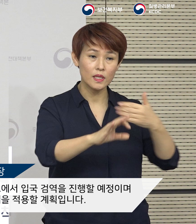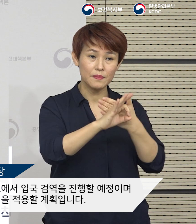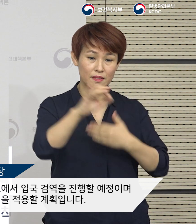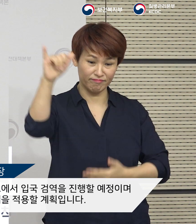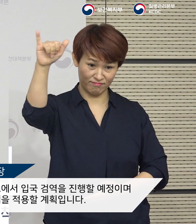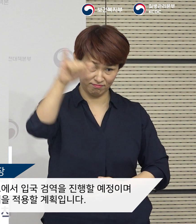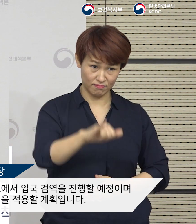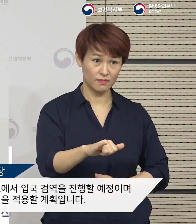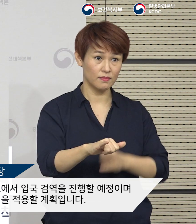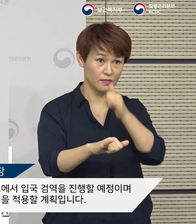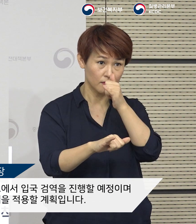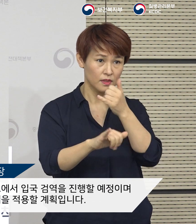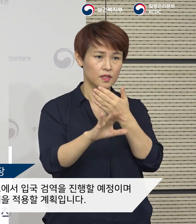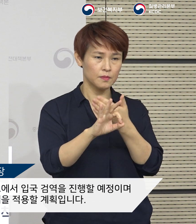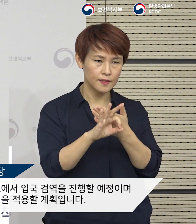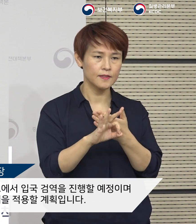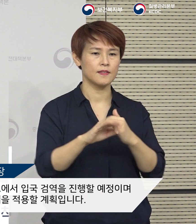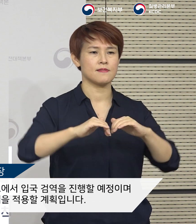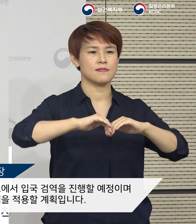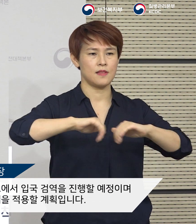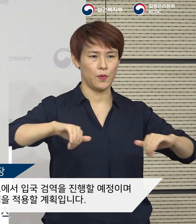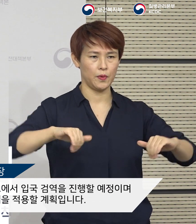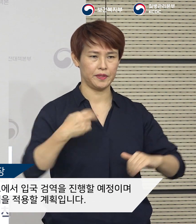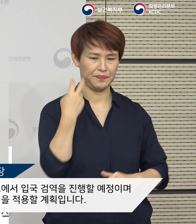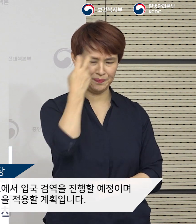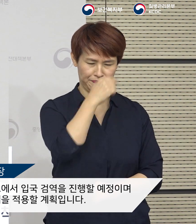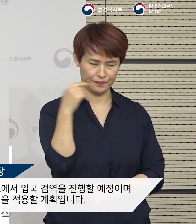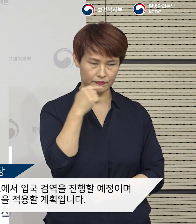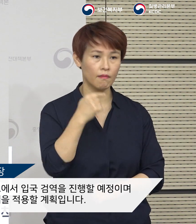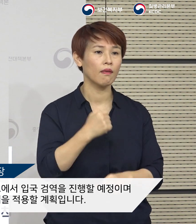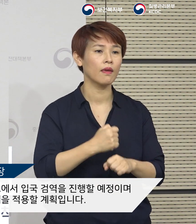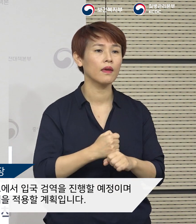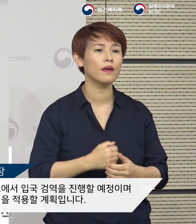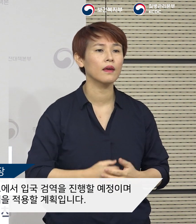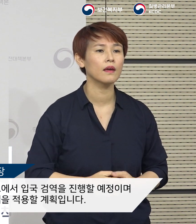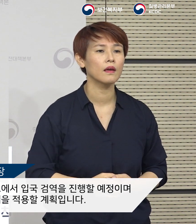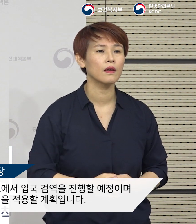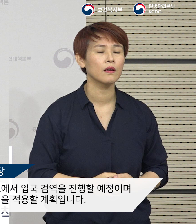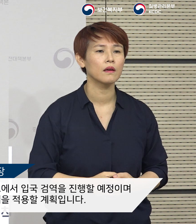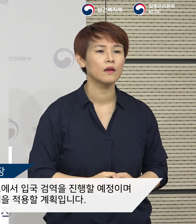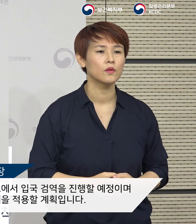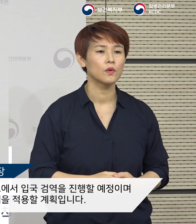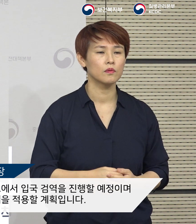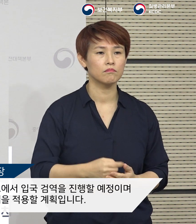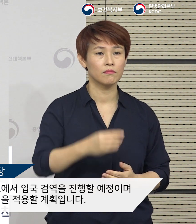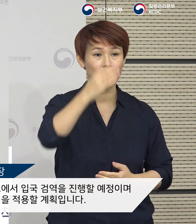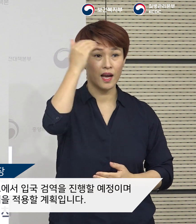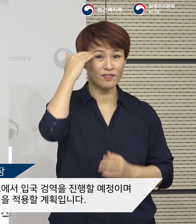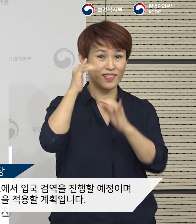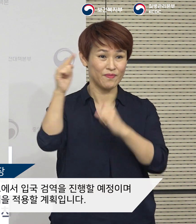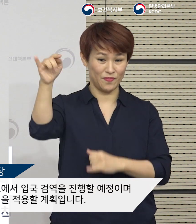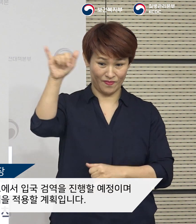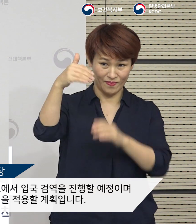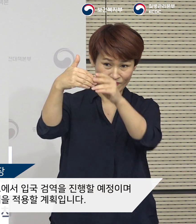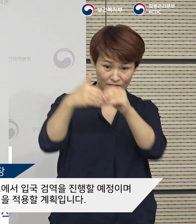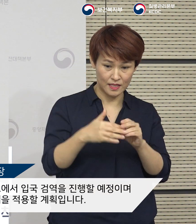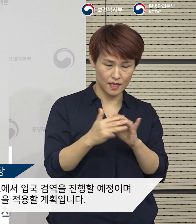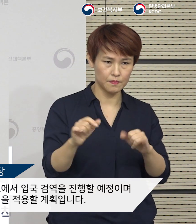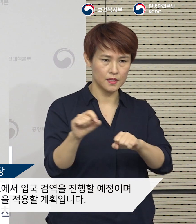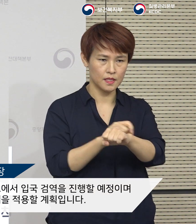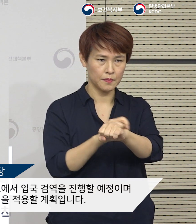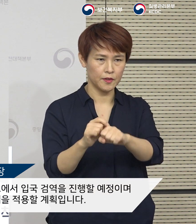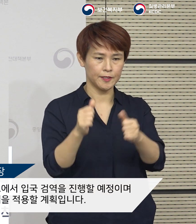도착하면 별도 게이트에서 입국 검역을 진행할 예정이며 모든 교민은 특별 입국 절차에